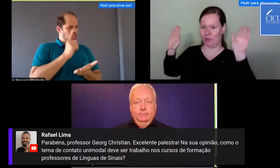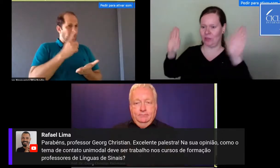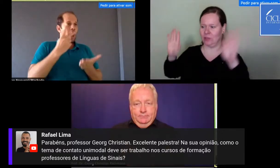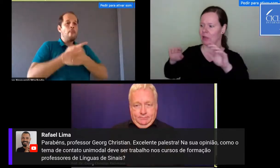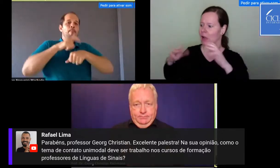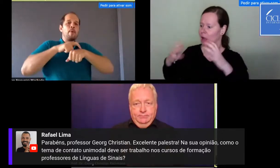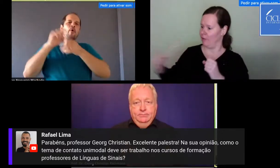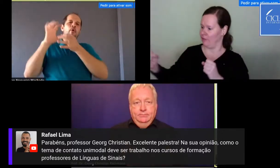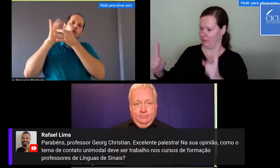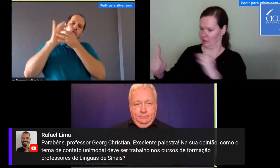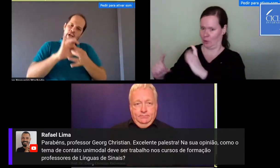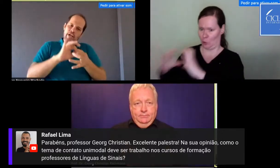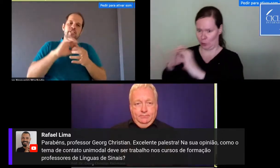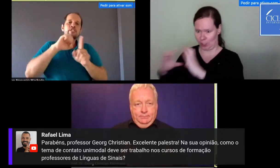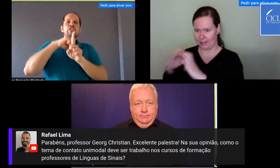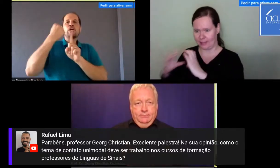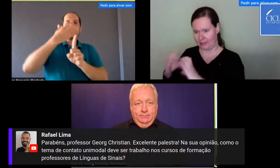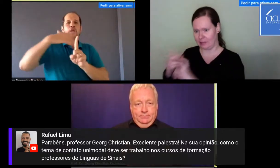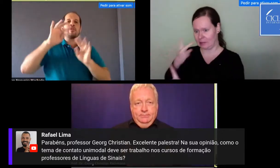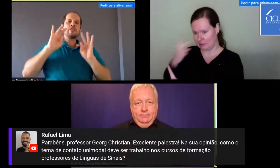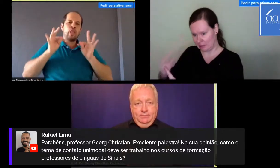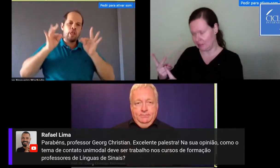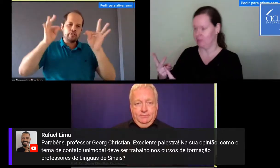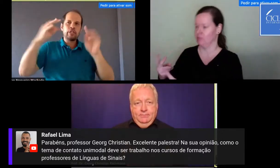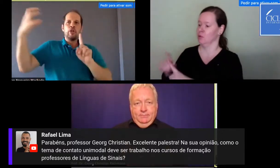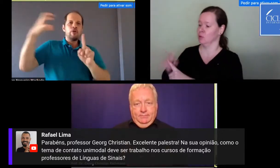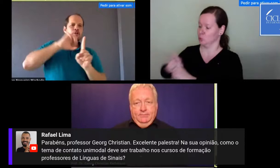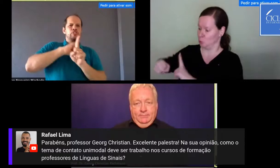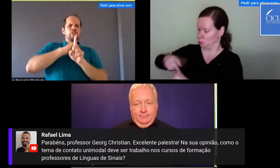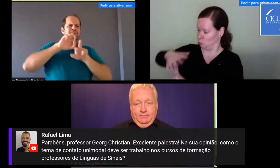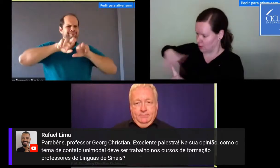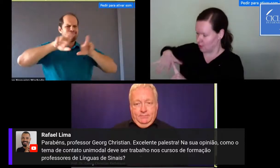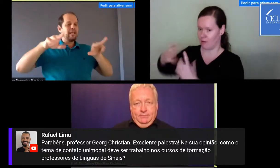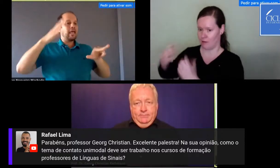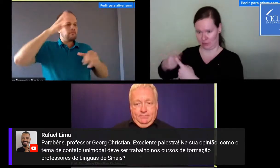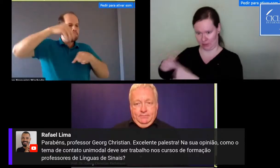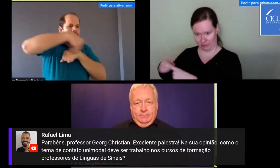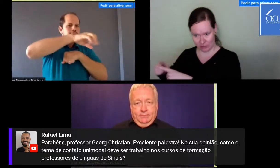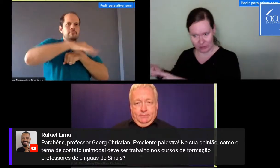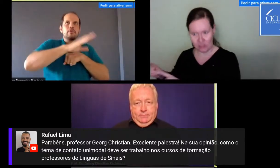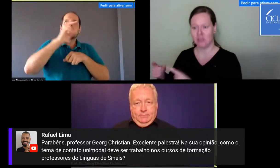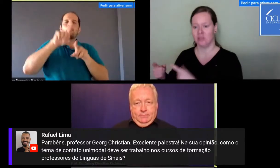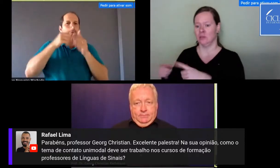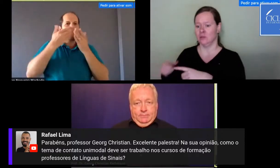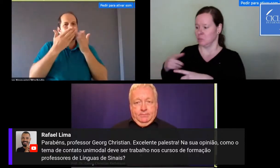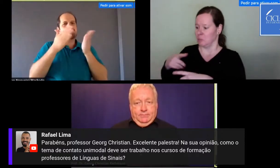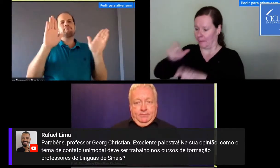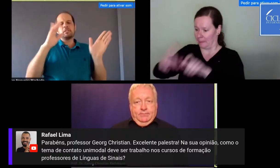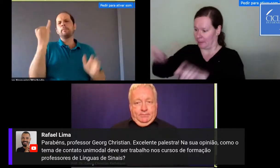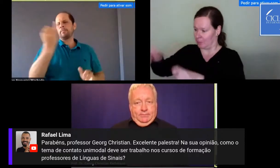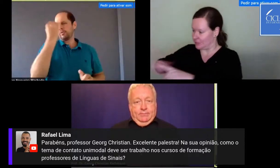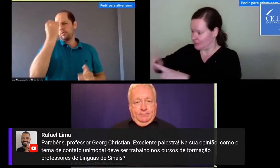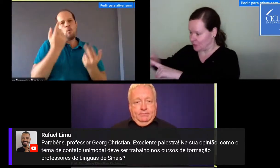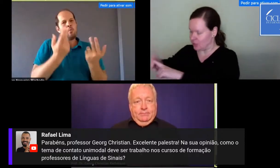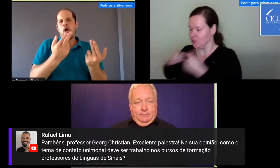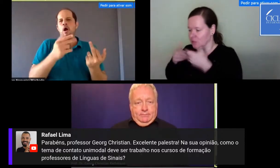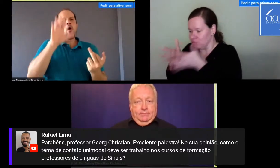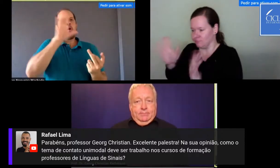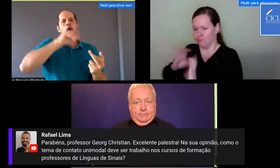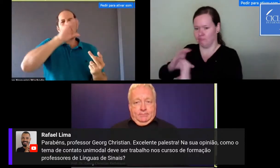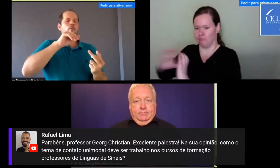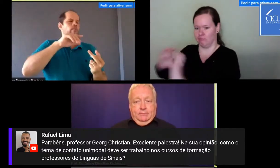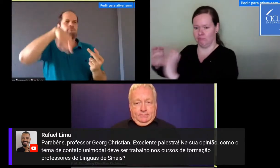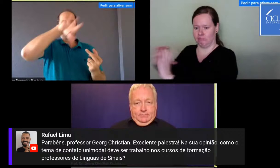E se a gente considerar esse contexto sociolinguístico, social, que diz respeito à influência da tecnologia